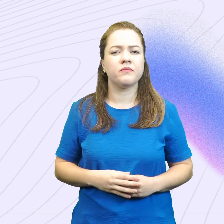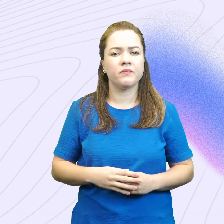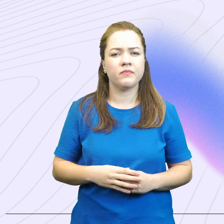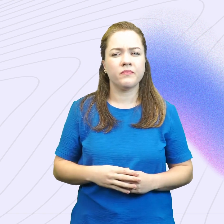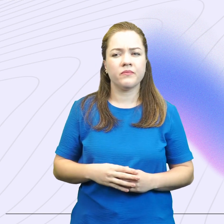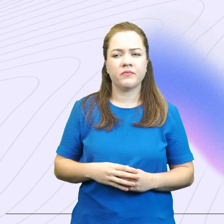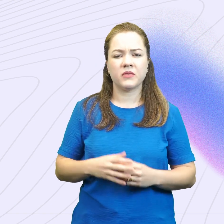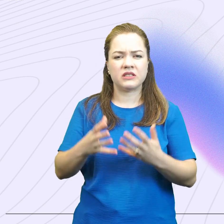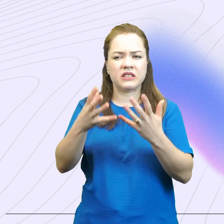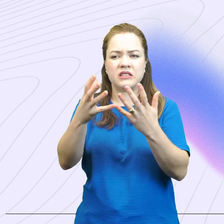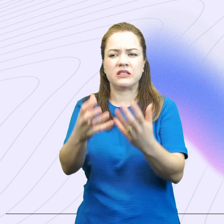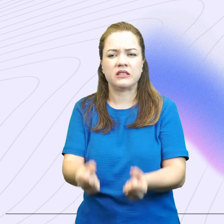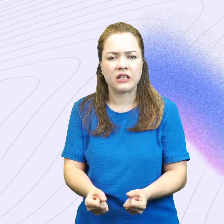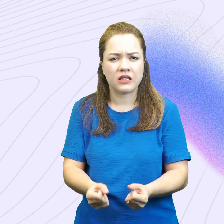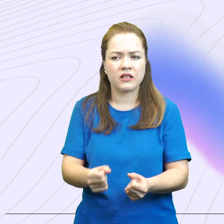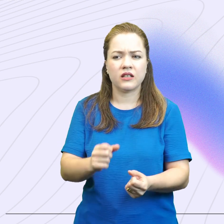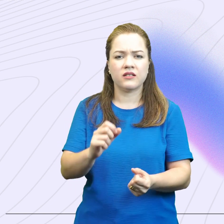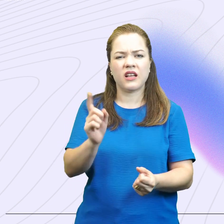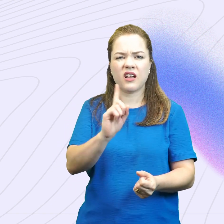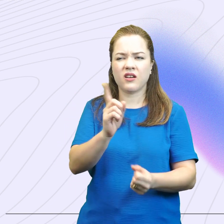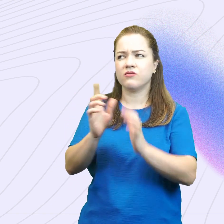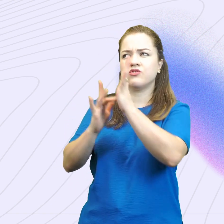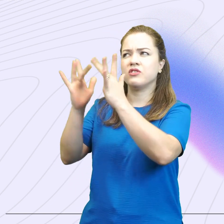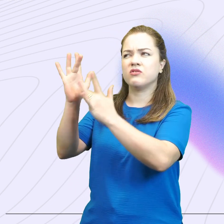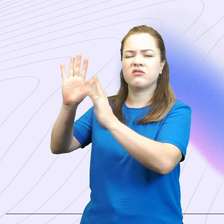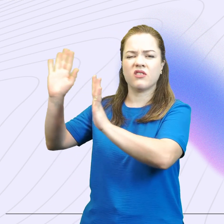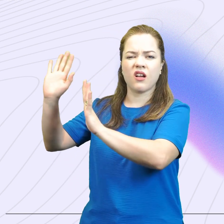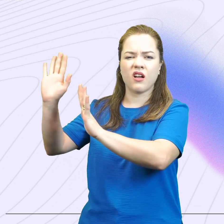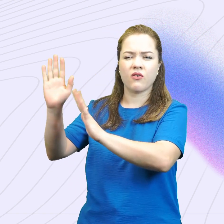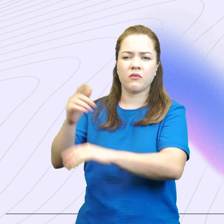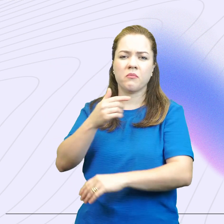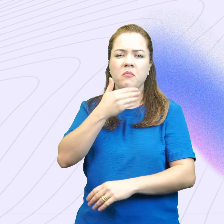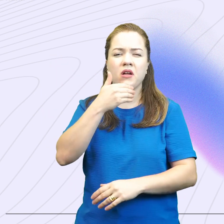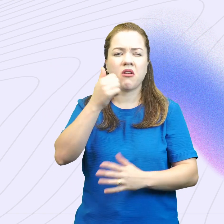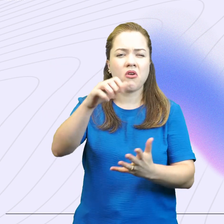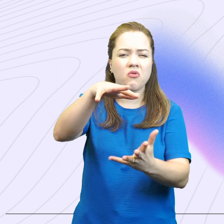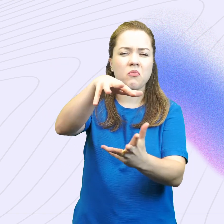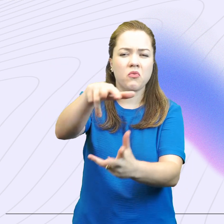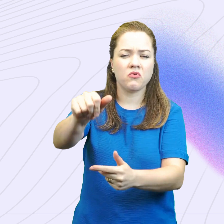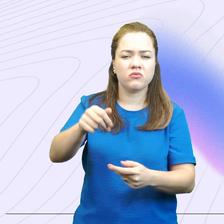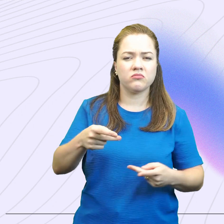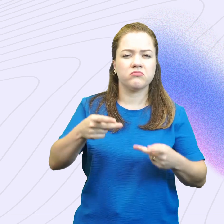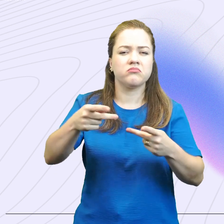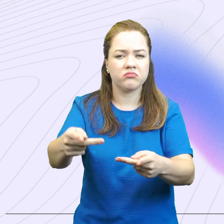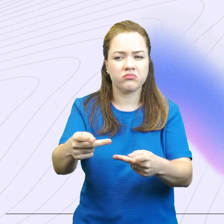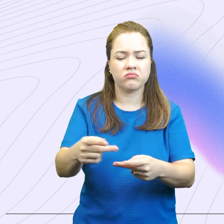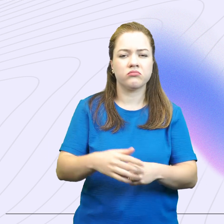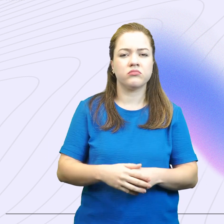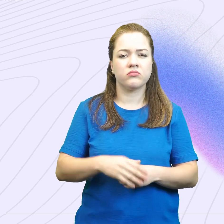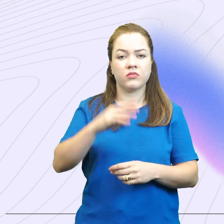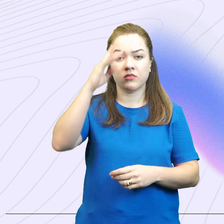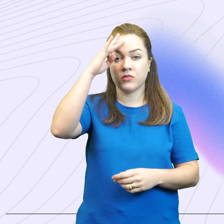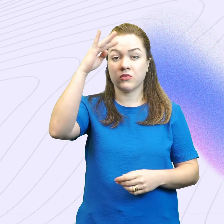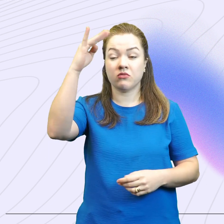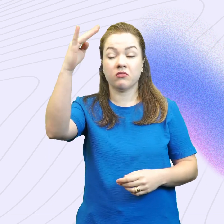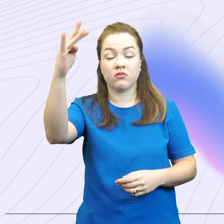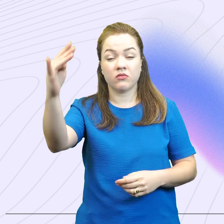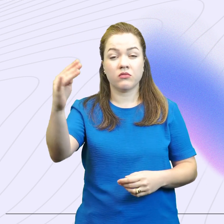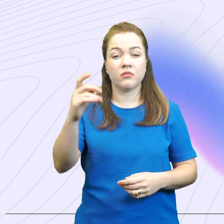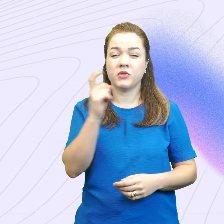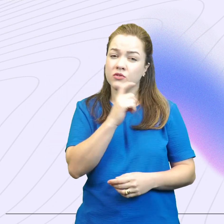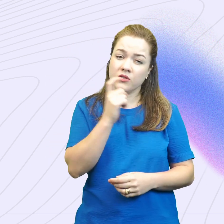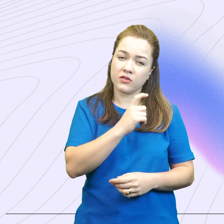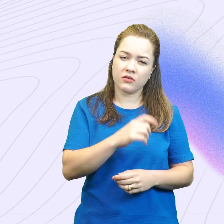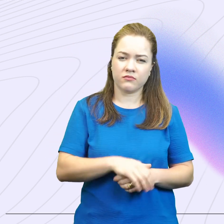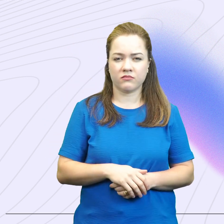atender qualquer chamado que não é a do Mestre, fosse melhor do que qualquer outra coisa. E o mundo vem com essa ilusão. Quando